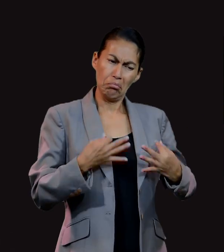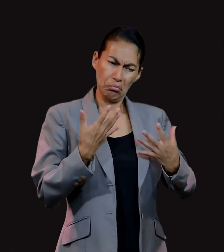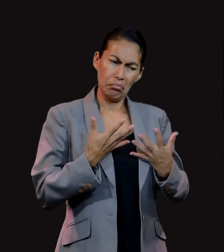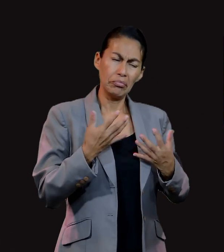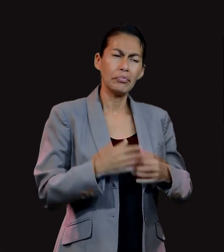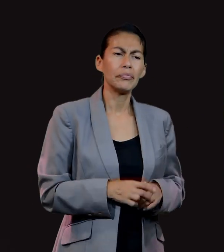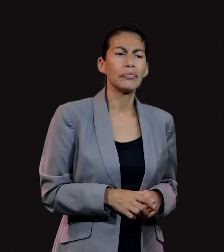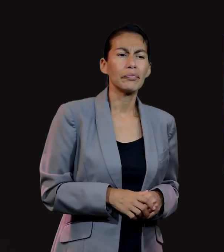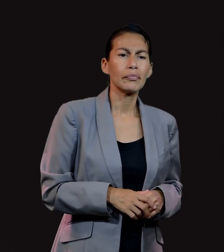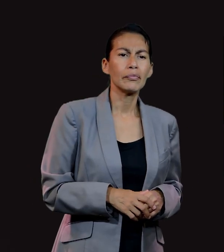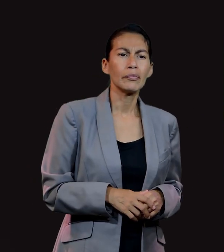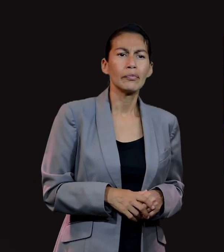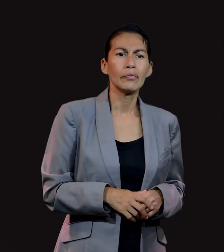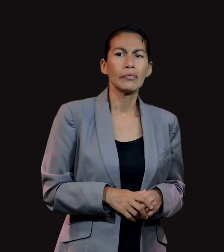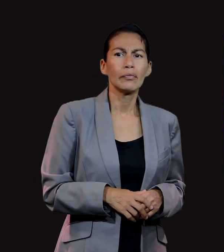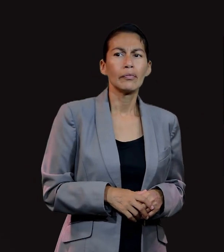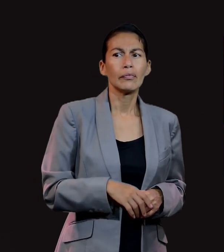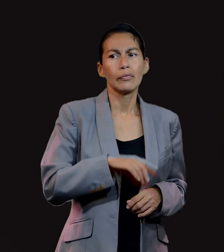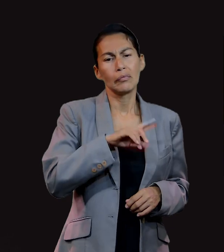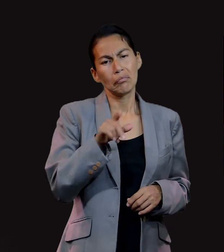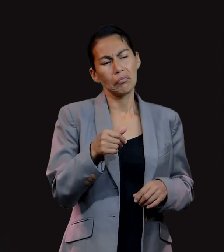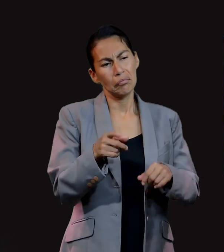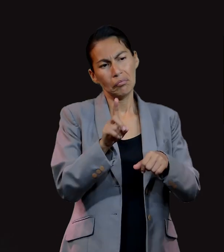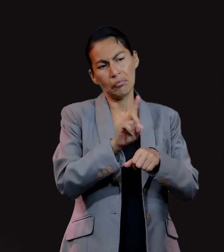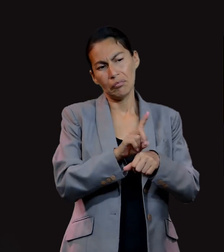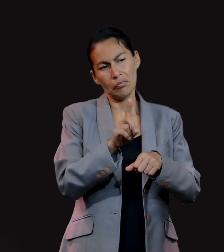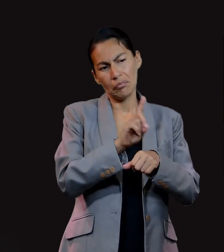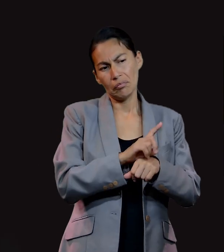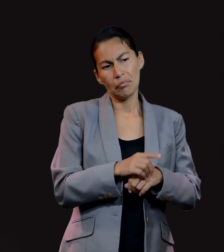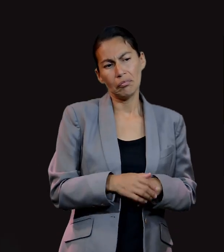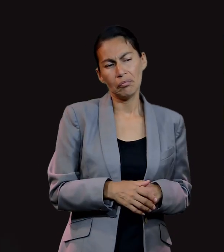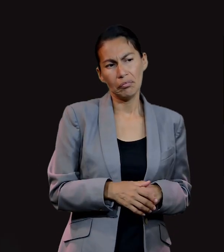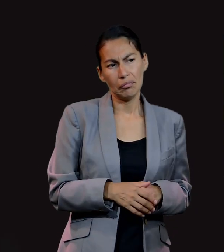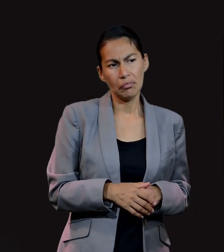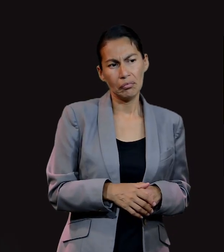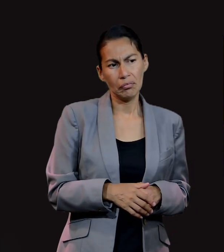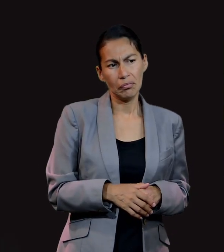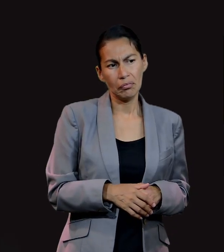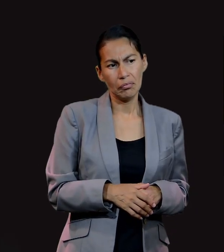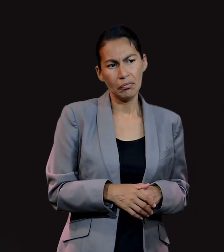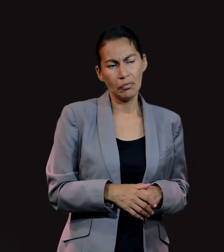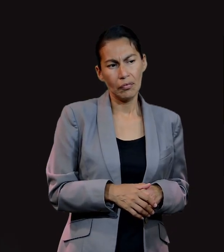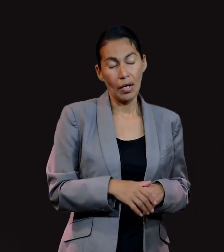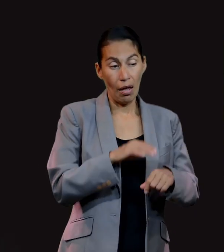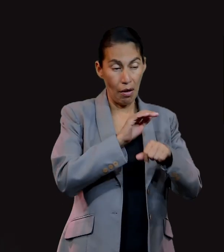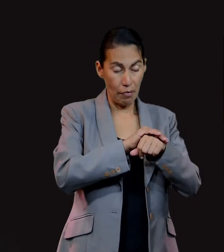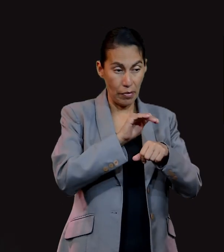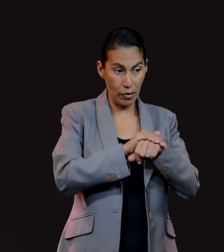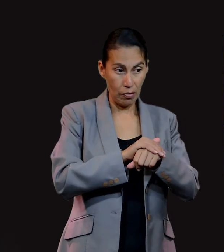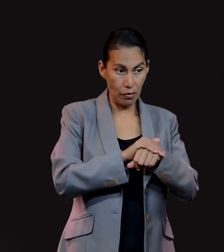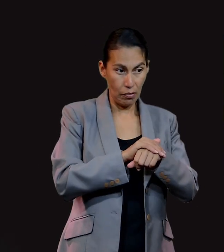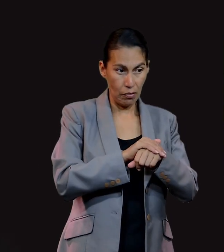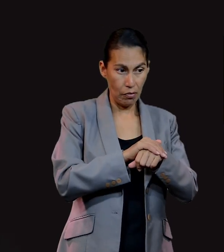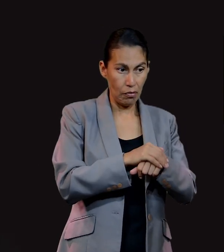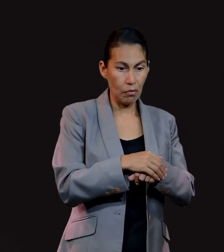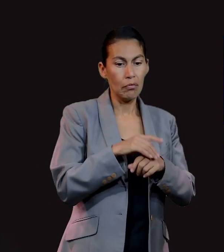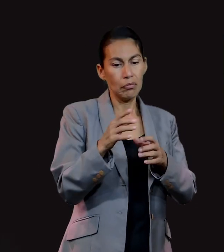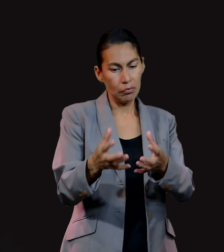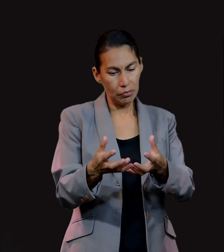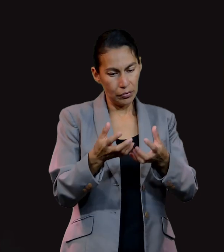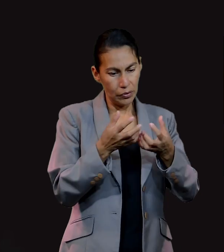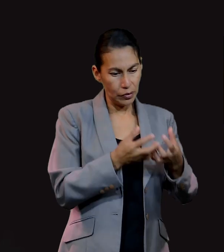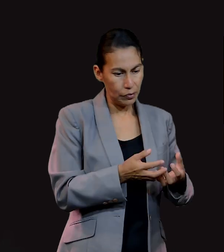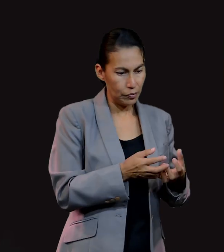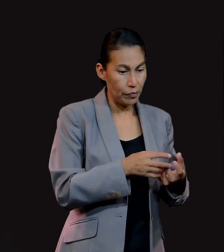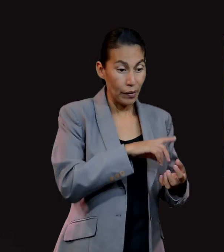ella me dio alojamiento me trató muy bien bueno a los días llegó ahí a traerme